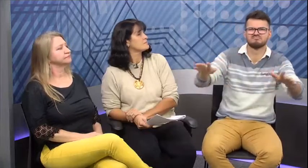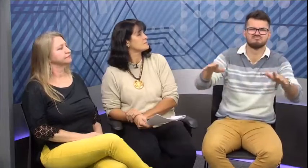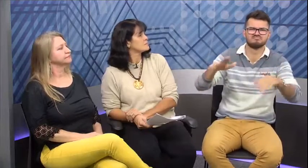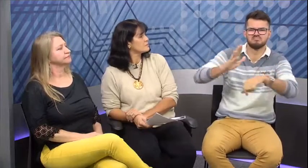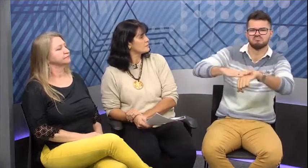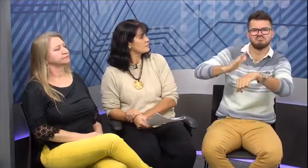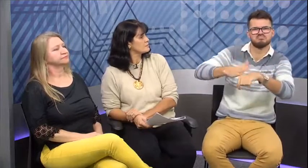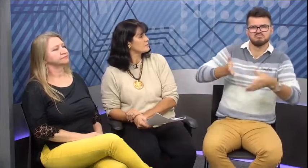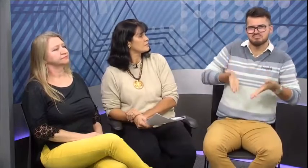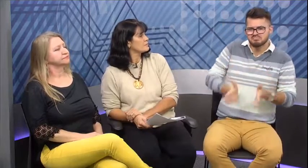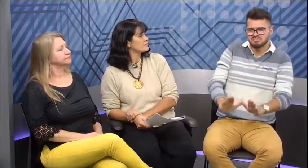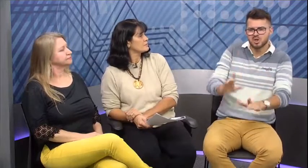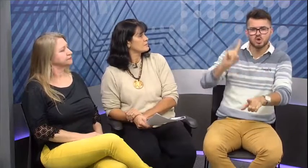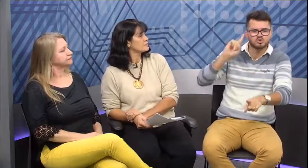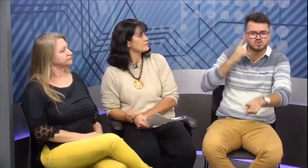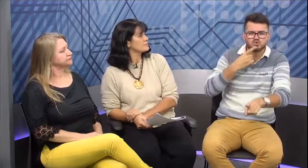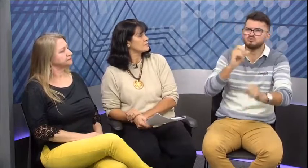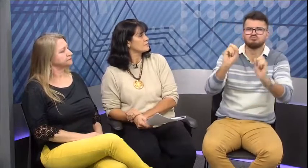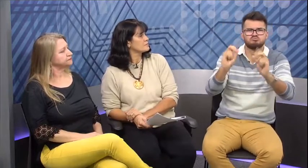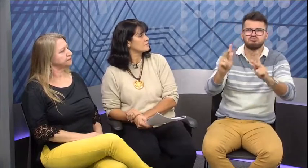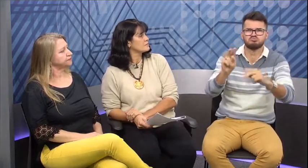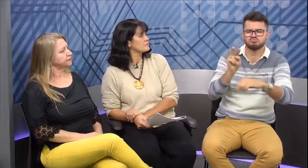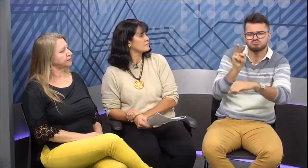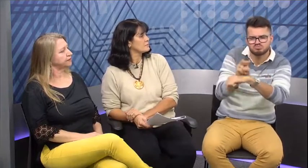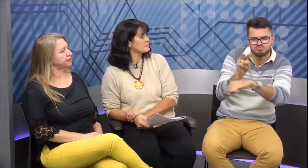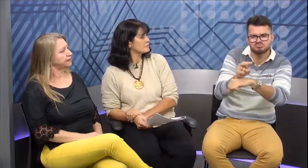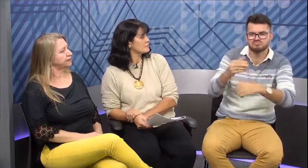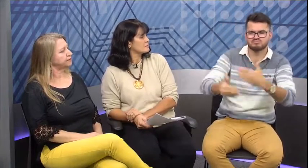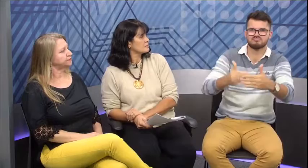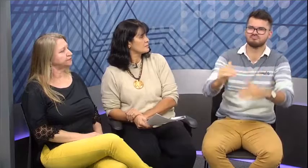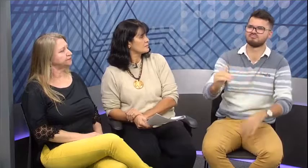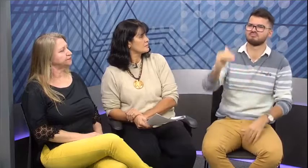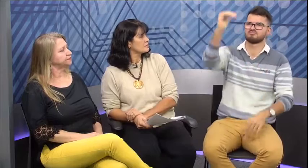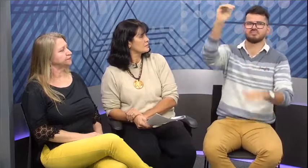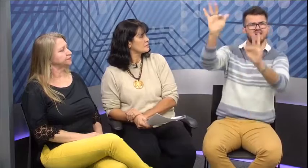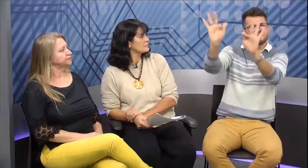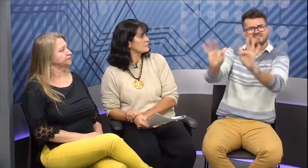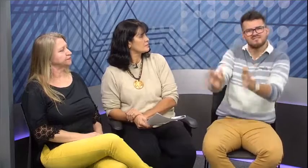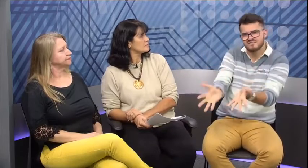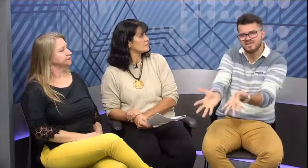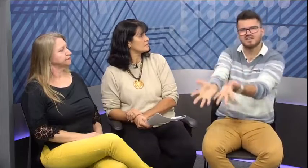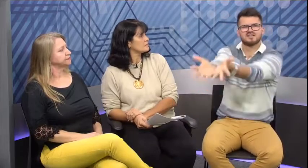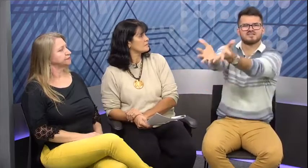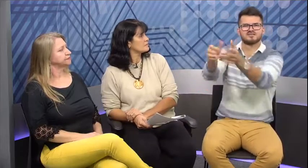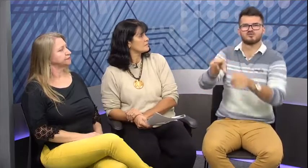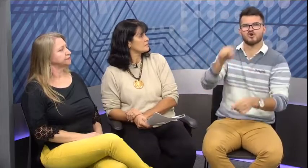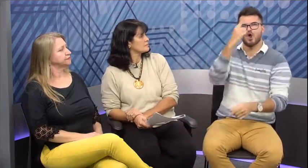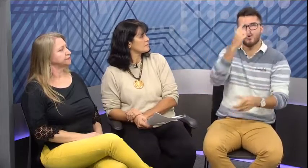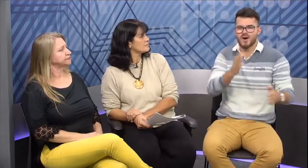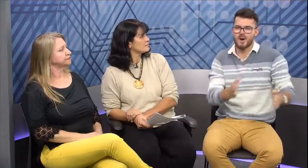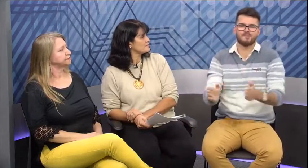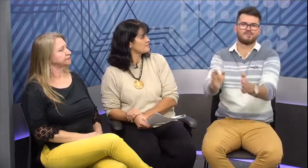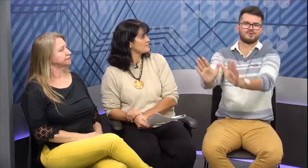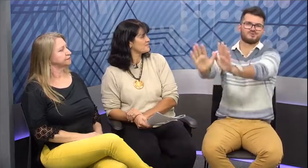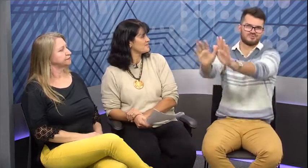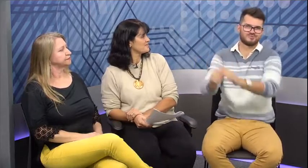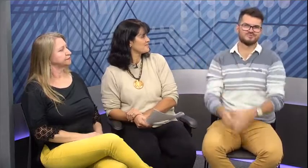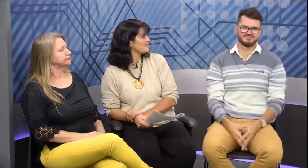né, de que pessoas conseguiram se desenvolver tão bem com o implante coclear. Mas deixar o surdo, né, que cresça, se desenvolva e siga